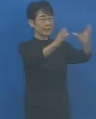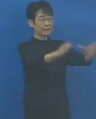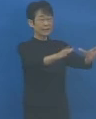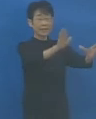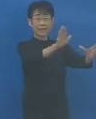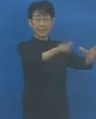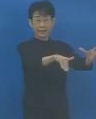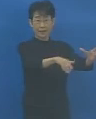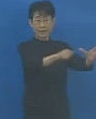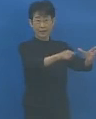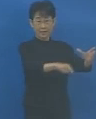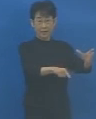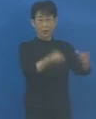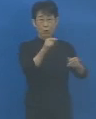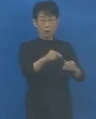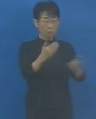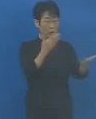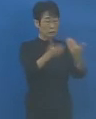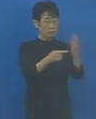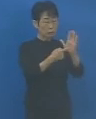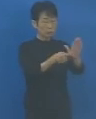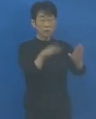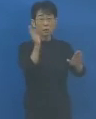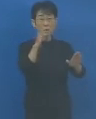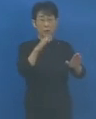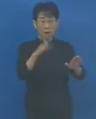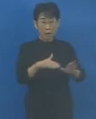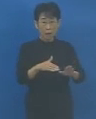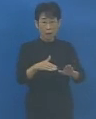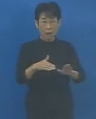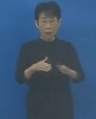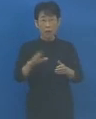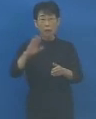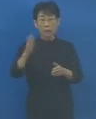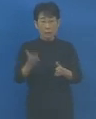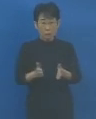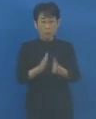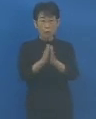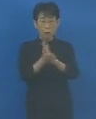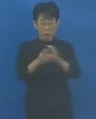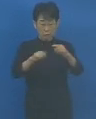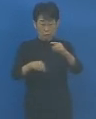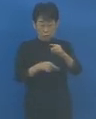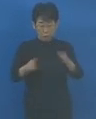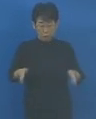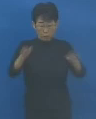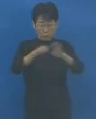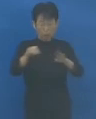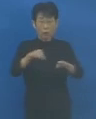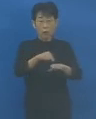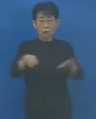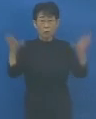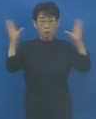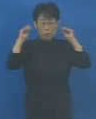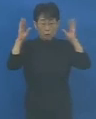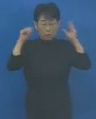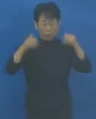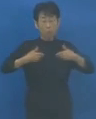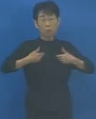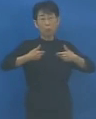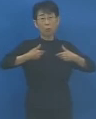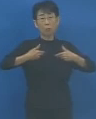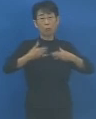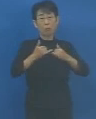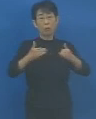その示されていませんでしたし、庁舎内でも情報共有ができていなかったということについては、率直に